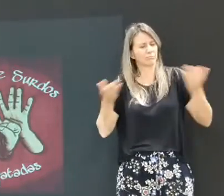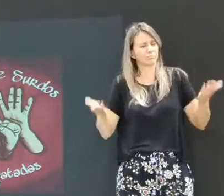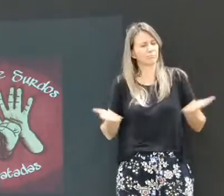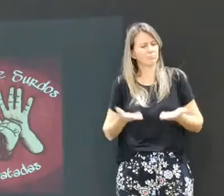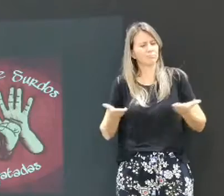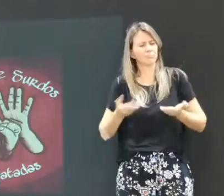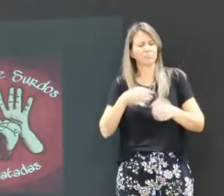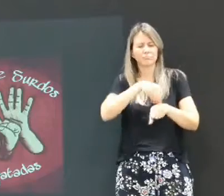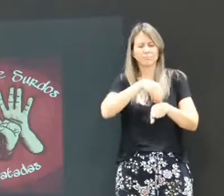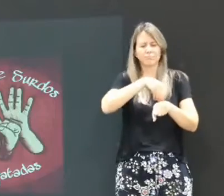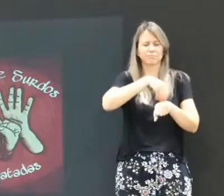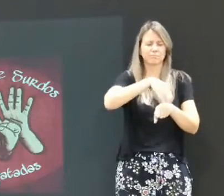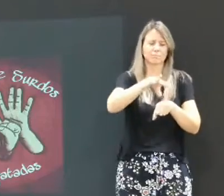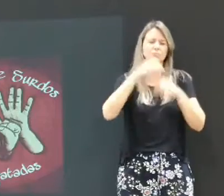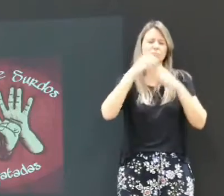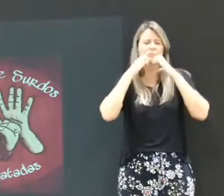estar pregando a palavra hoje,